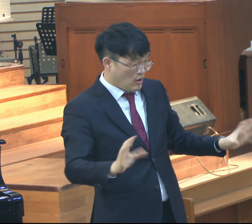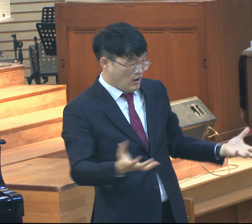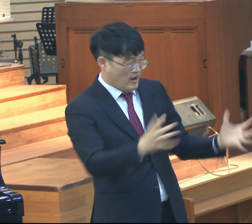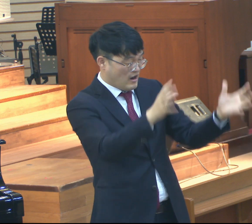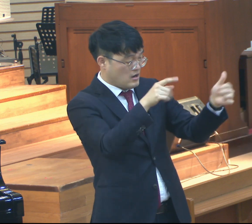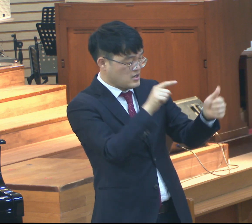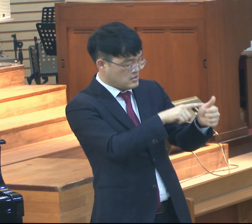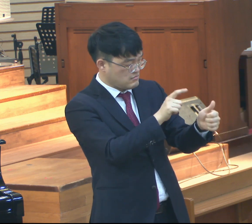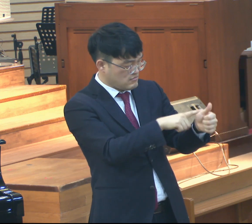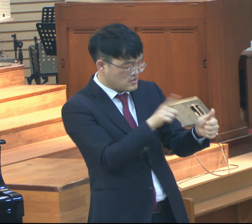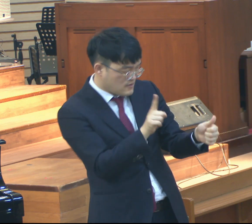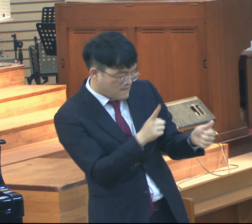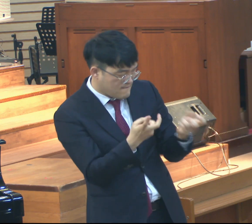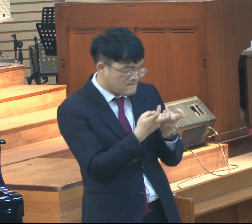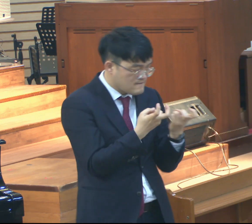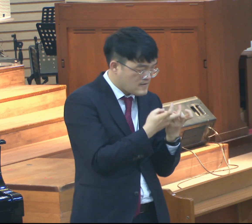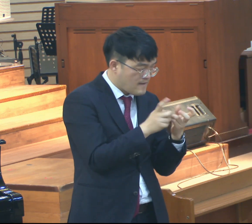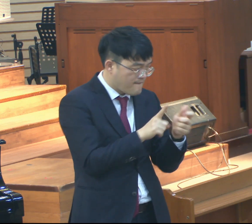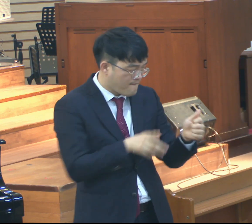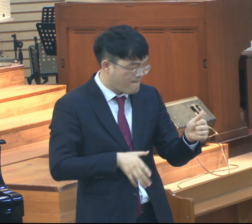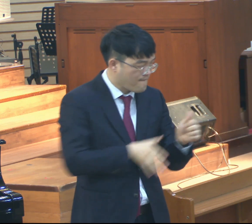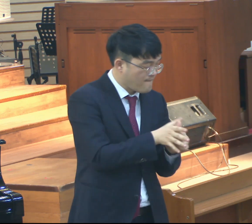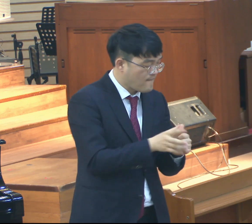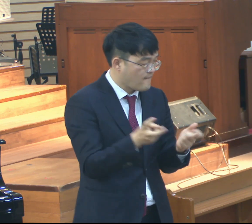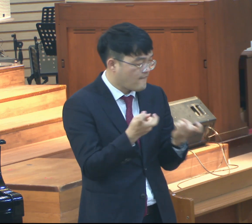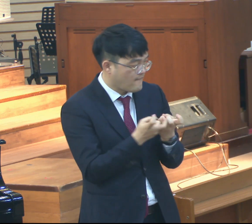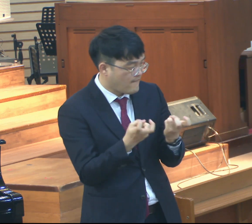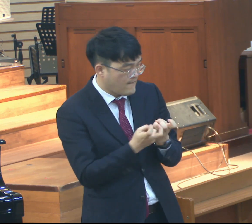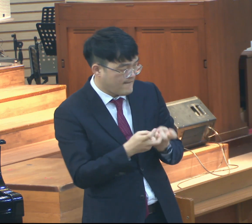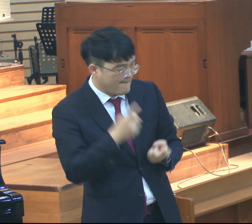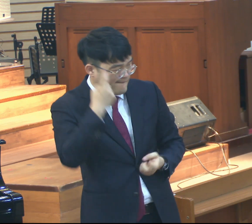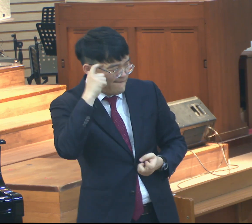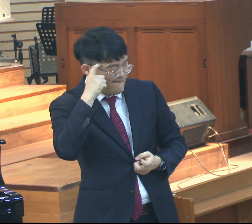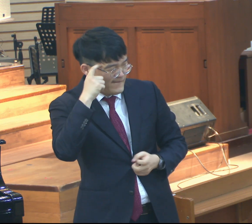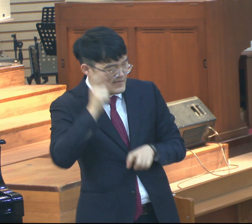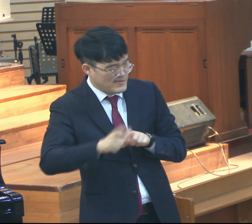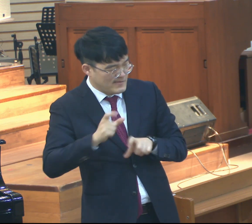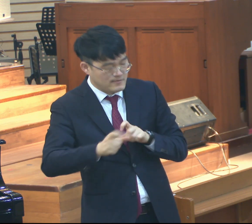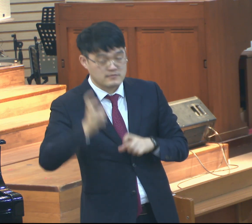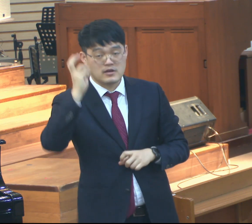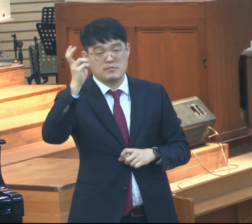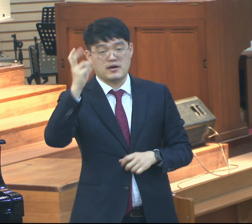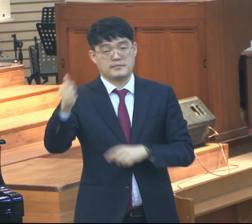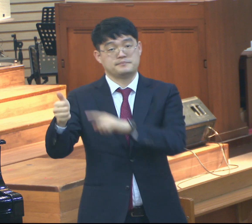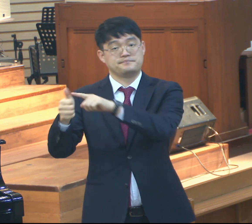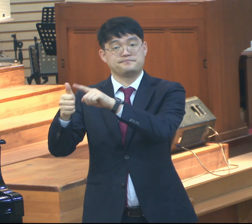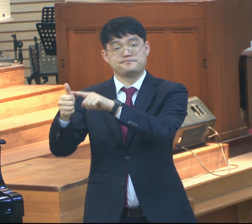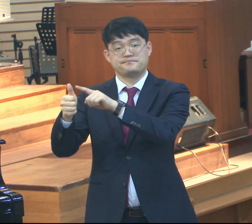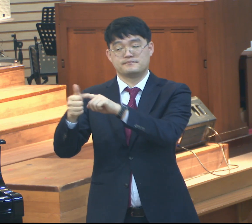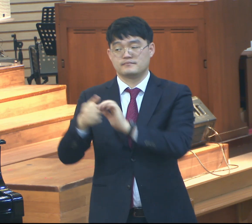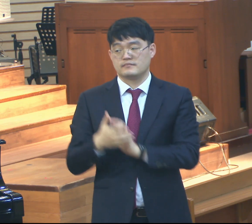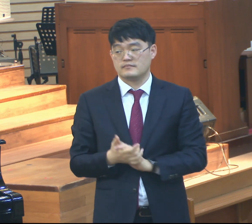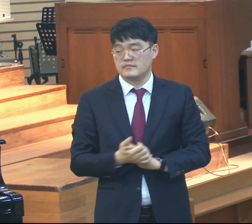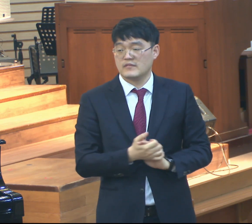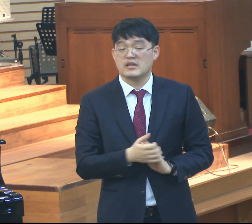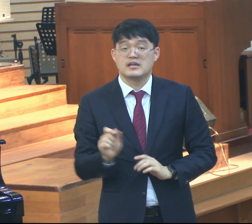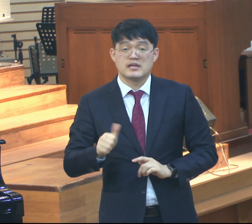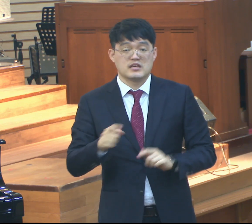이 예수를 어떻게 손을 보아야 할까 긴 시간 궁리를 했을 것입니다. 이 앞뒤가 되지 않는 이 젊은이를